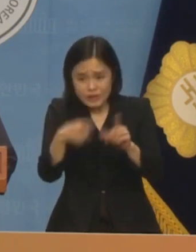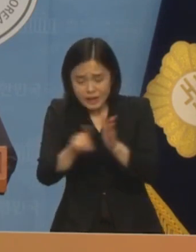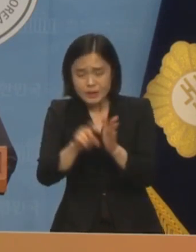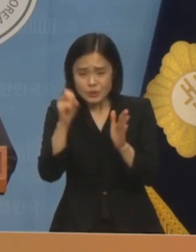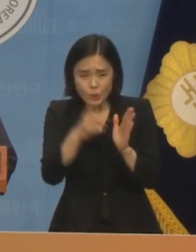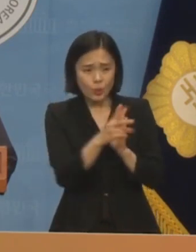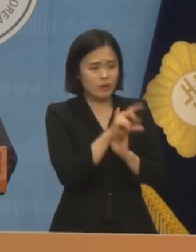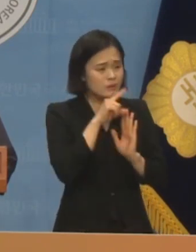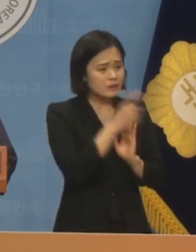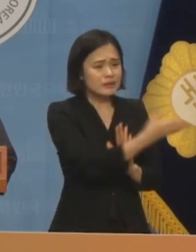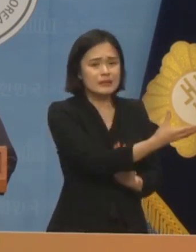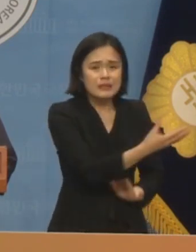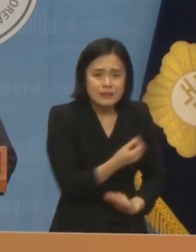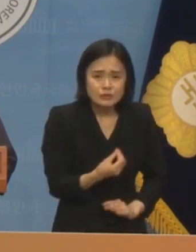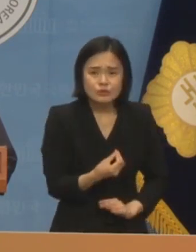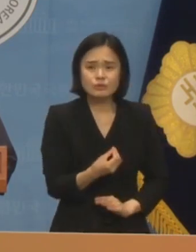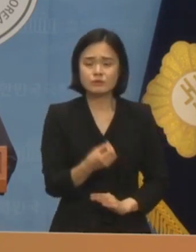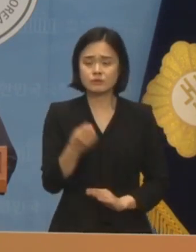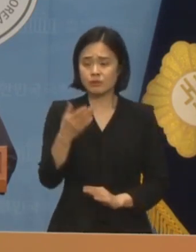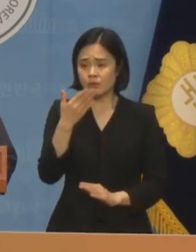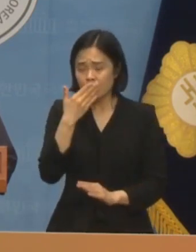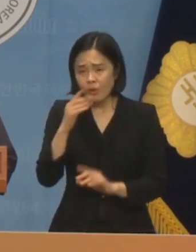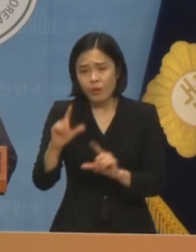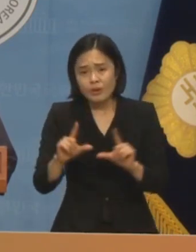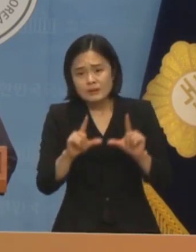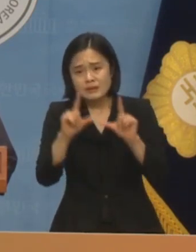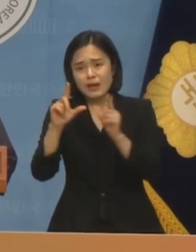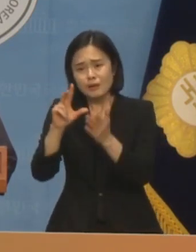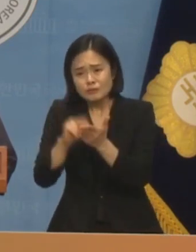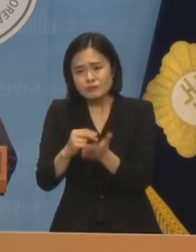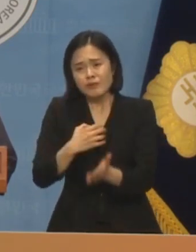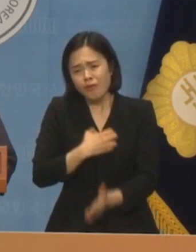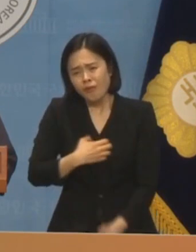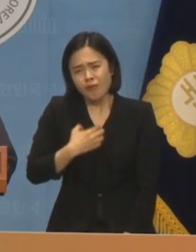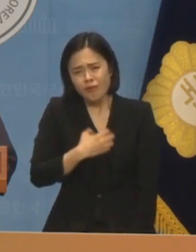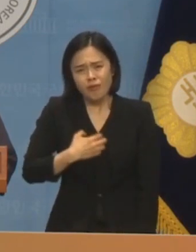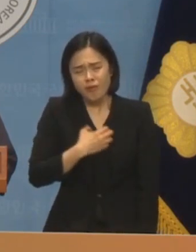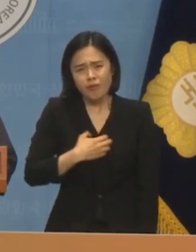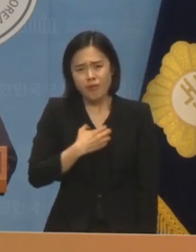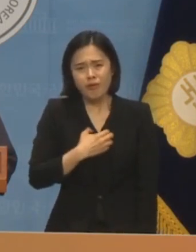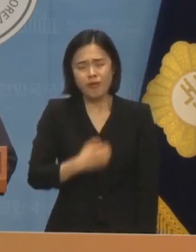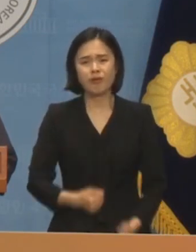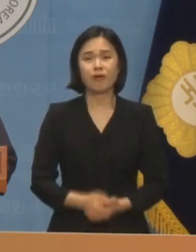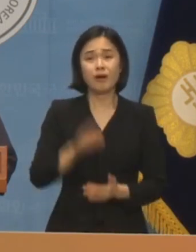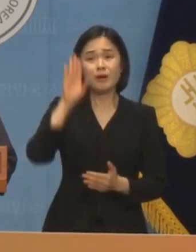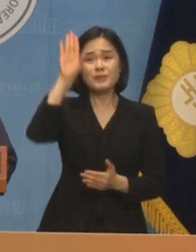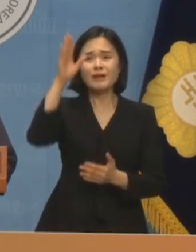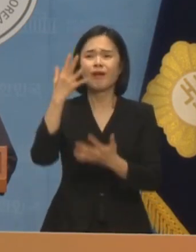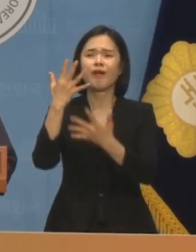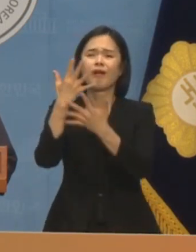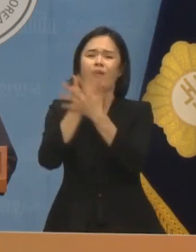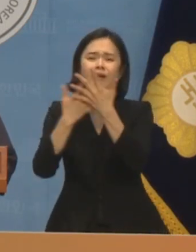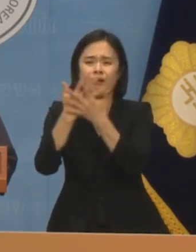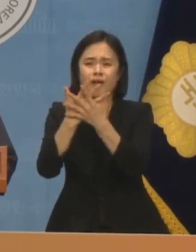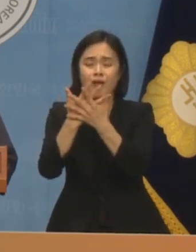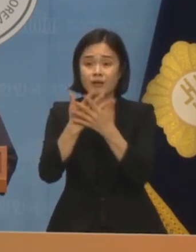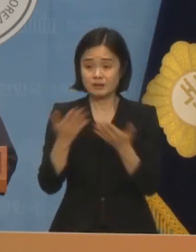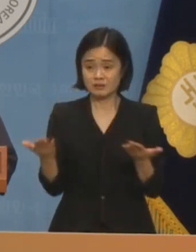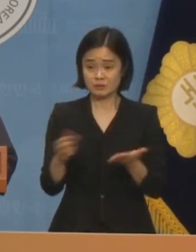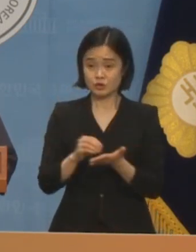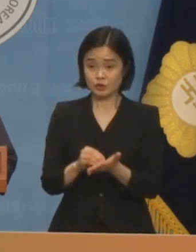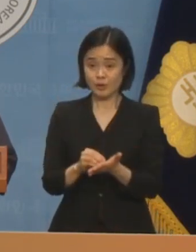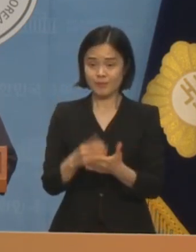대한 고민을 하기 어렵습니다. 대학생들은 취업을 시작으로 안정적인 삶을 시작하기는커녕